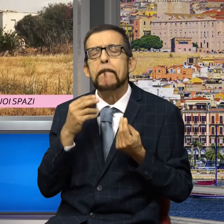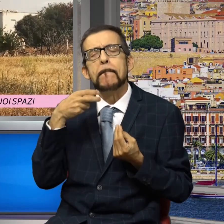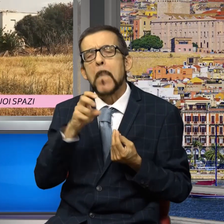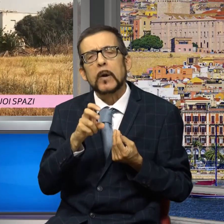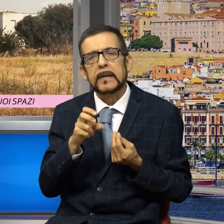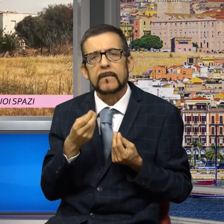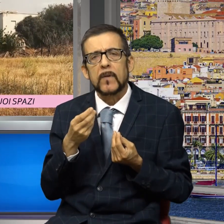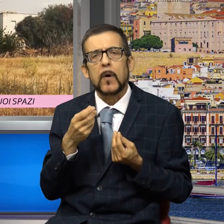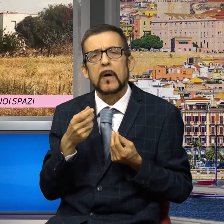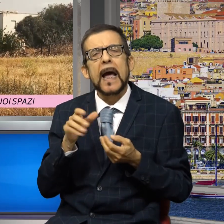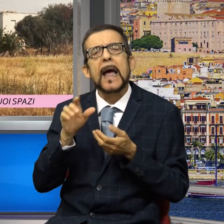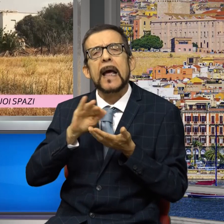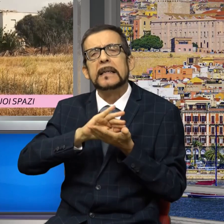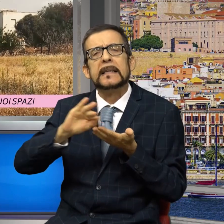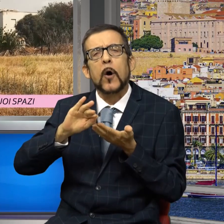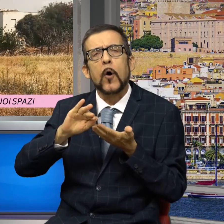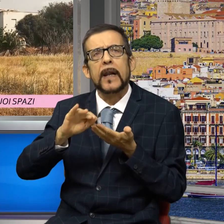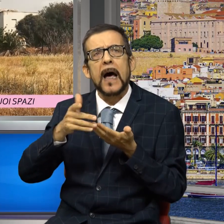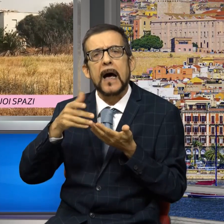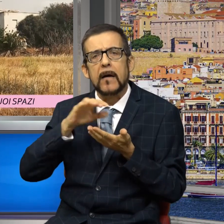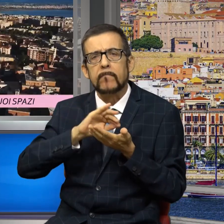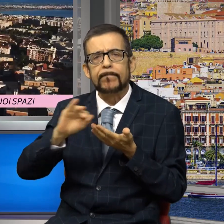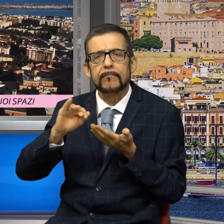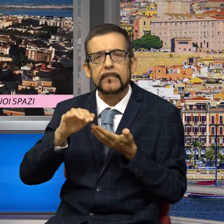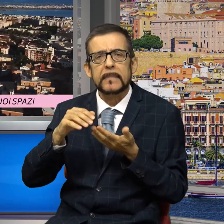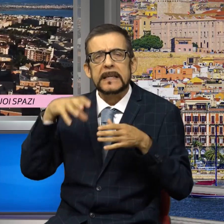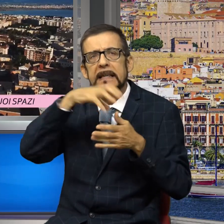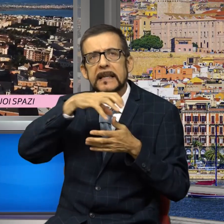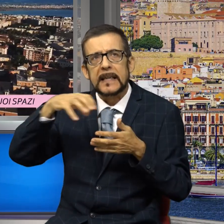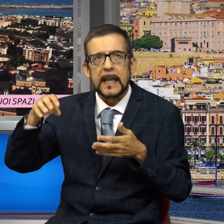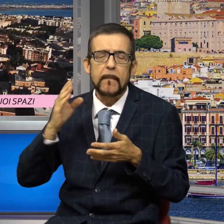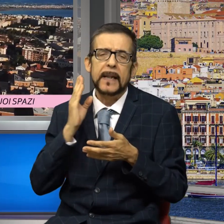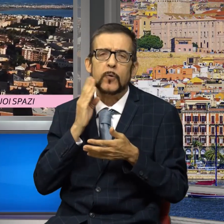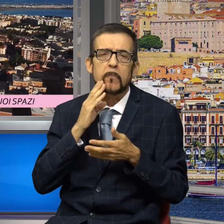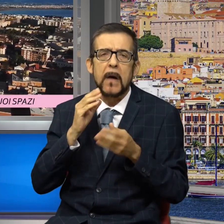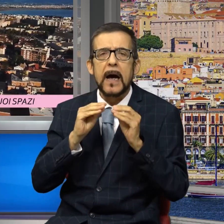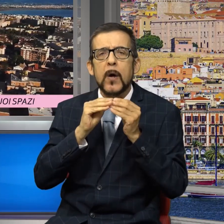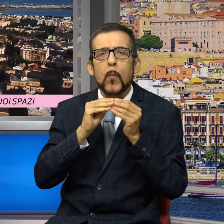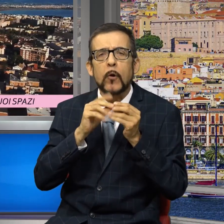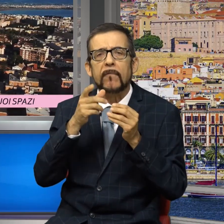zona residuale agli insediamenti umani. Quindi quando viene costruita una città,